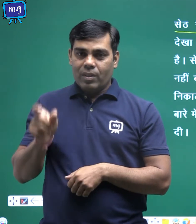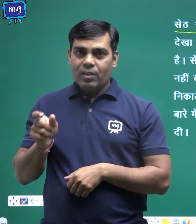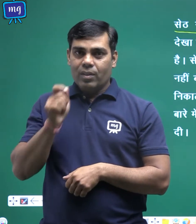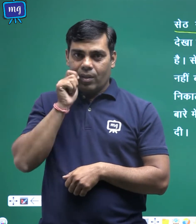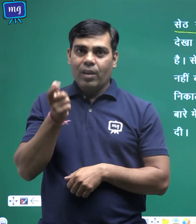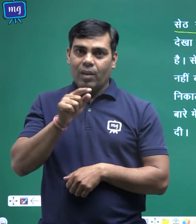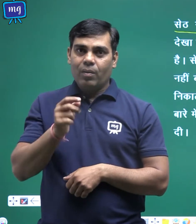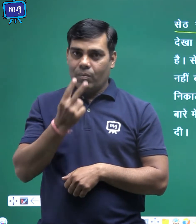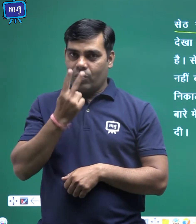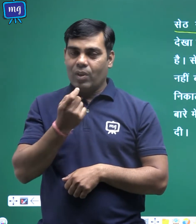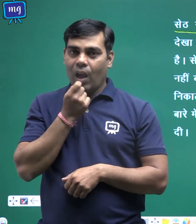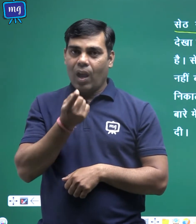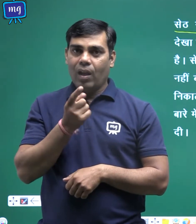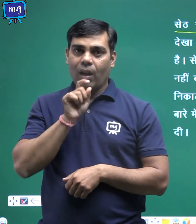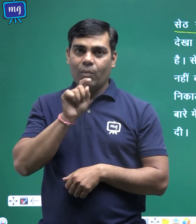तुमने